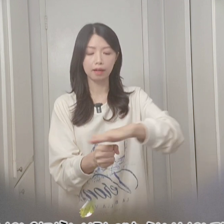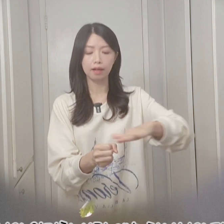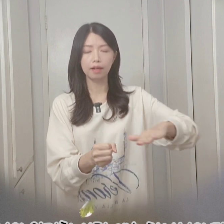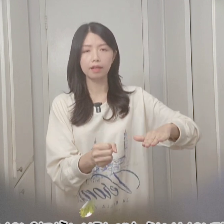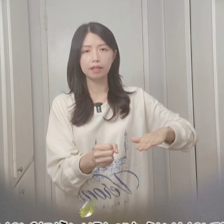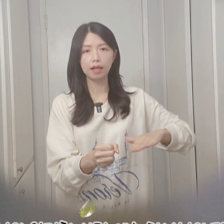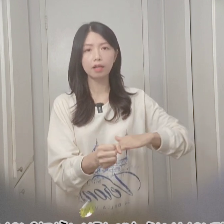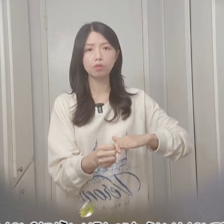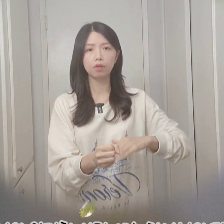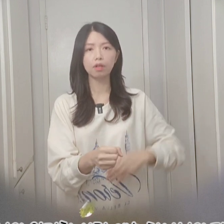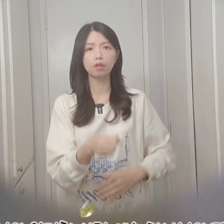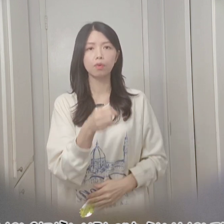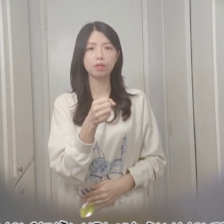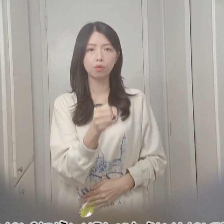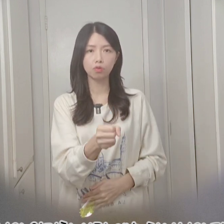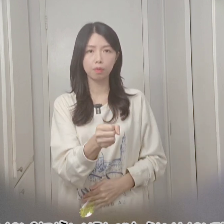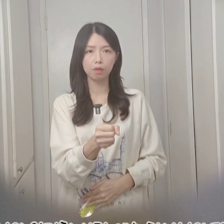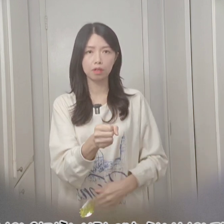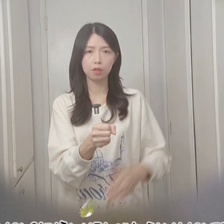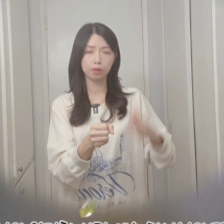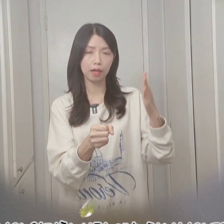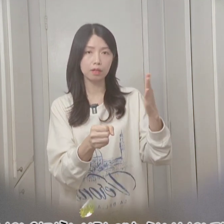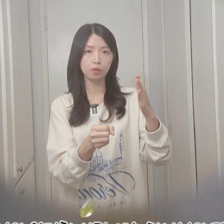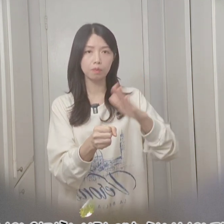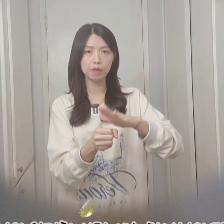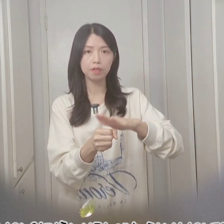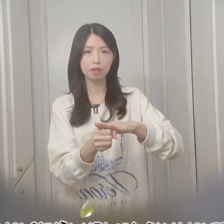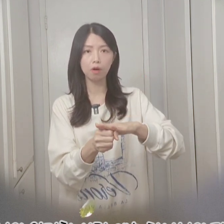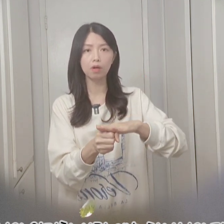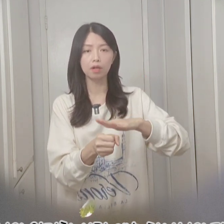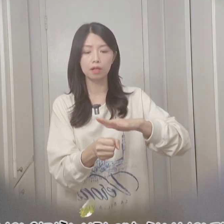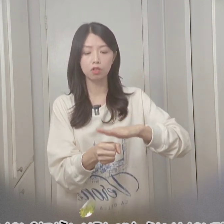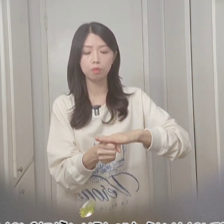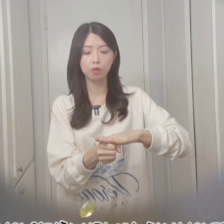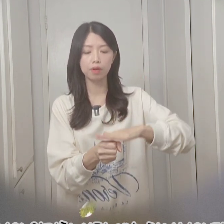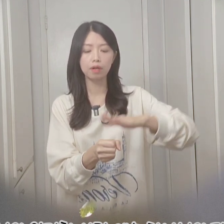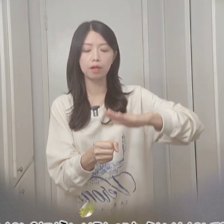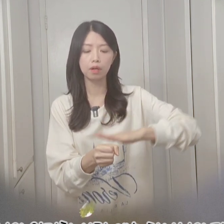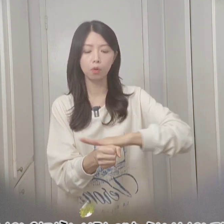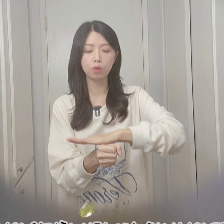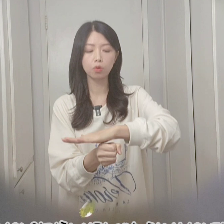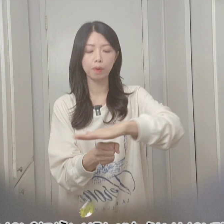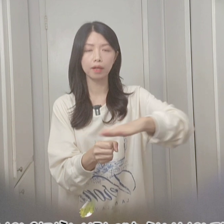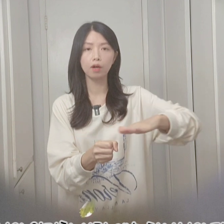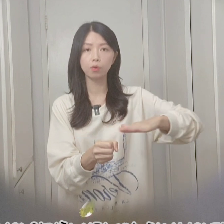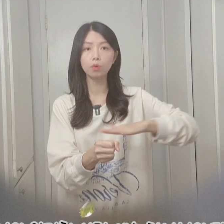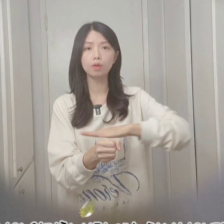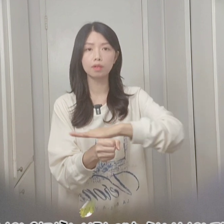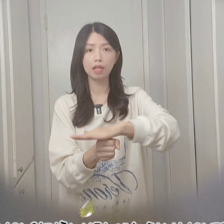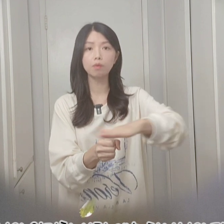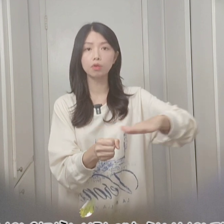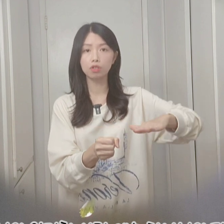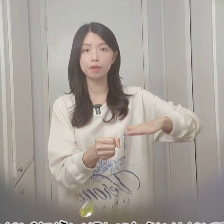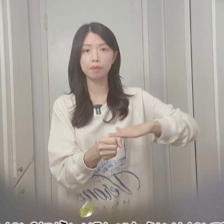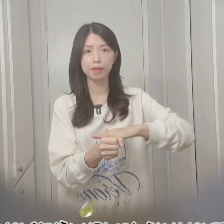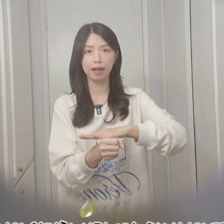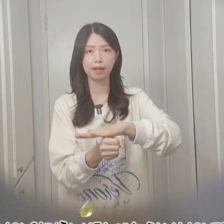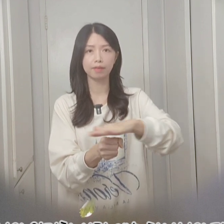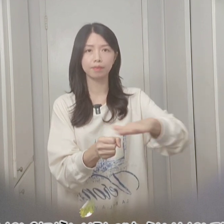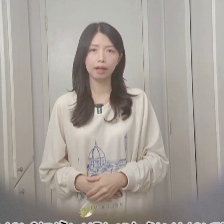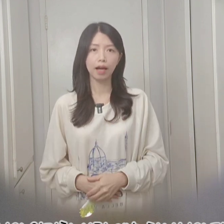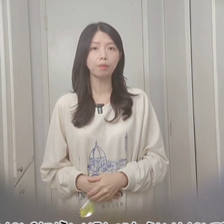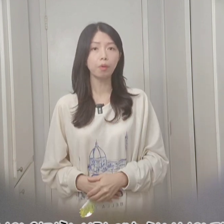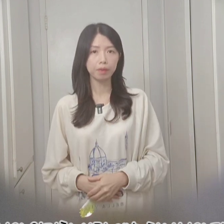사랑. 사랑 수어는 왼손을 주먹 쥐시고 다른 손을 피셔서 이 주먹 위를 오른쪽 방향으로 쓰다듬어 주시면